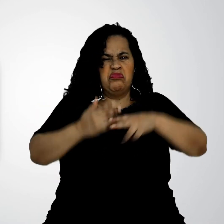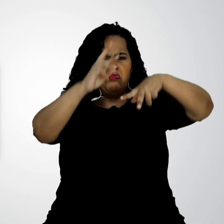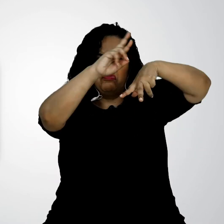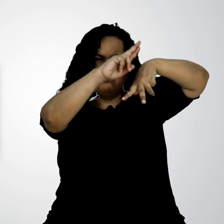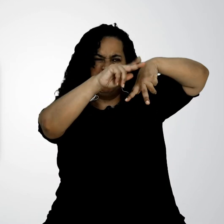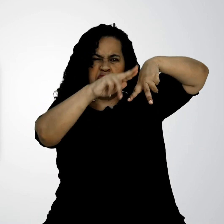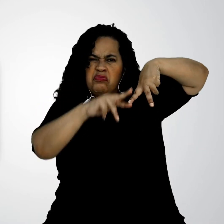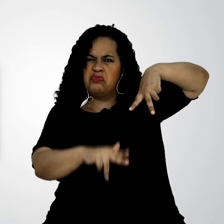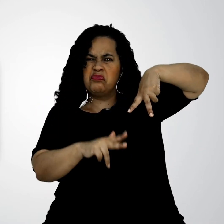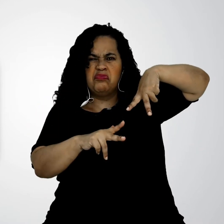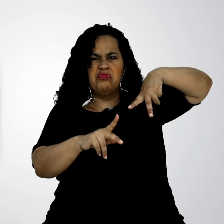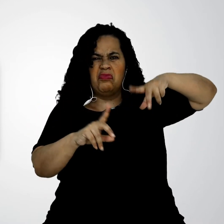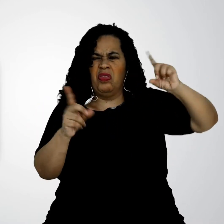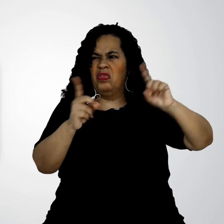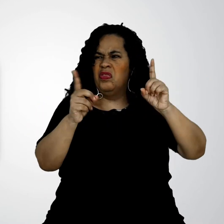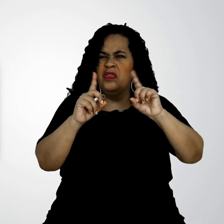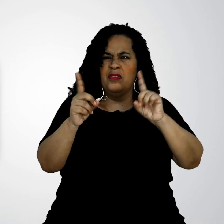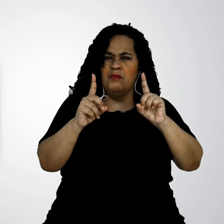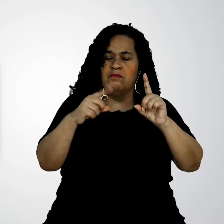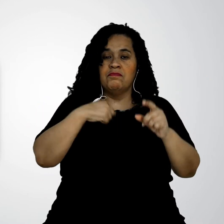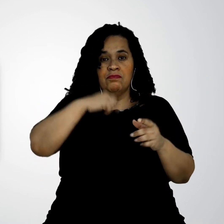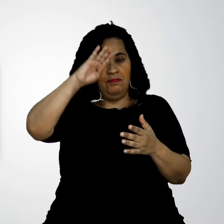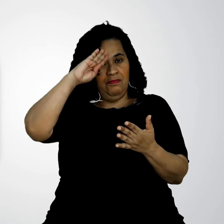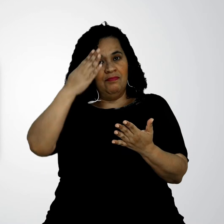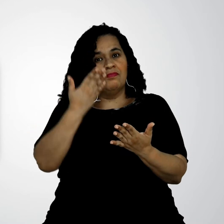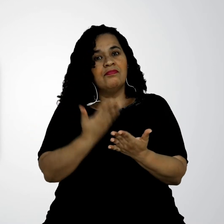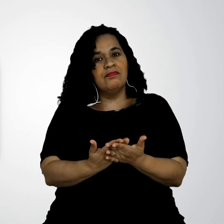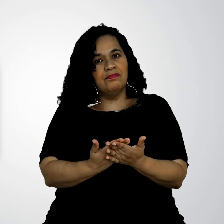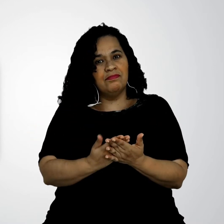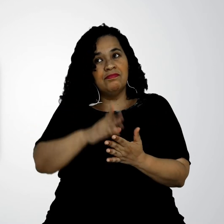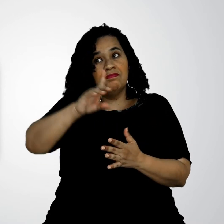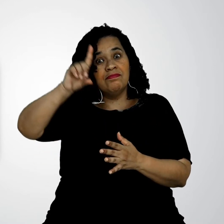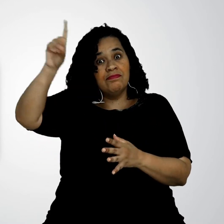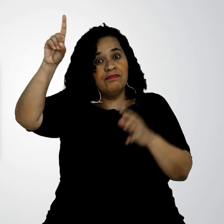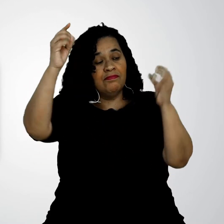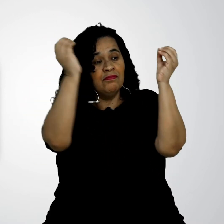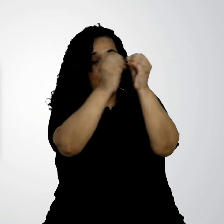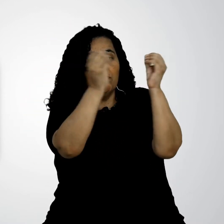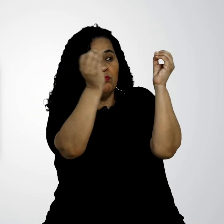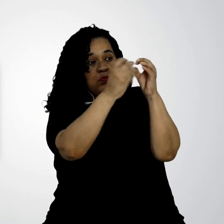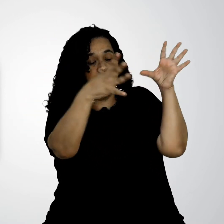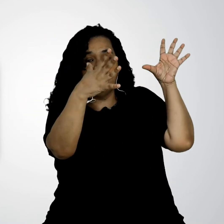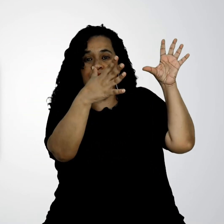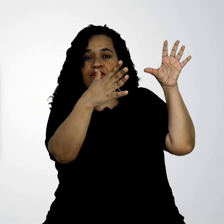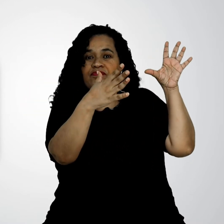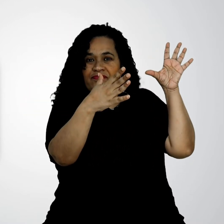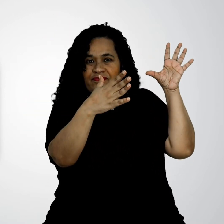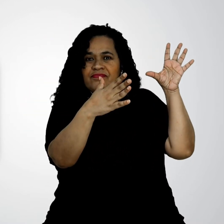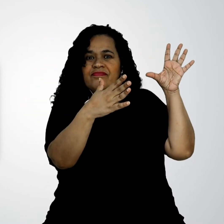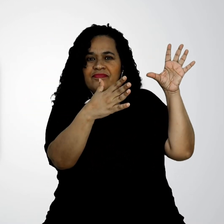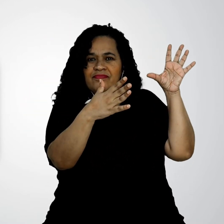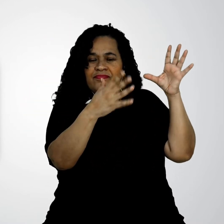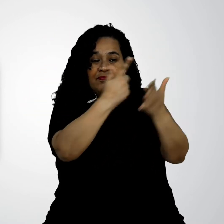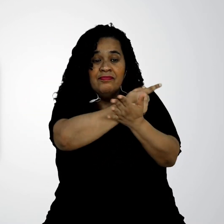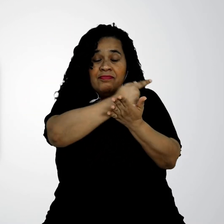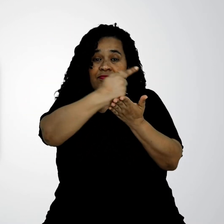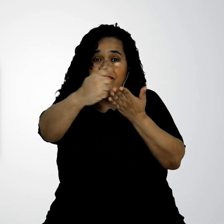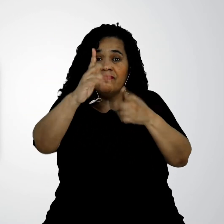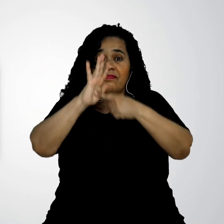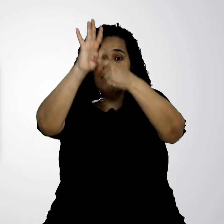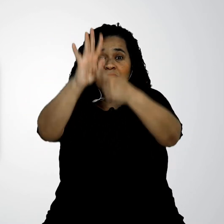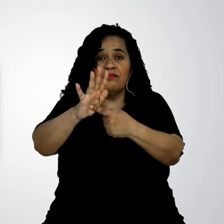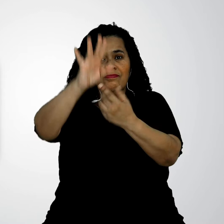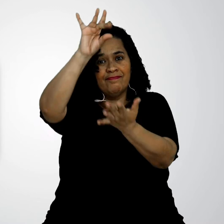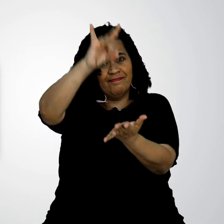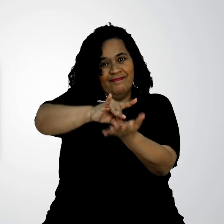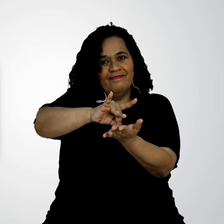acredito em ideologia de Gênesis. Eu falei, você está errado, porque Gênesis não é uma ideologia, Gênesis é a verdade de Deus, a